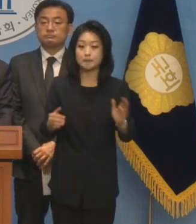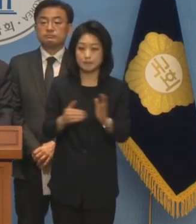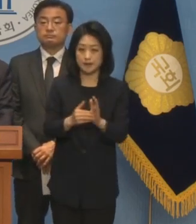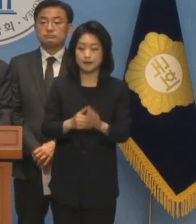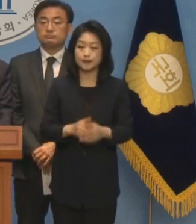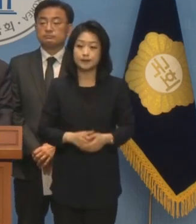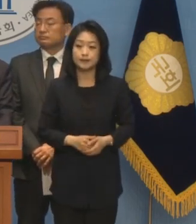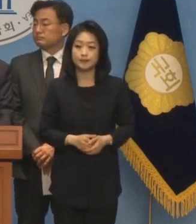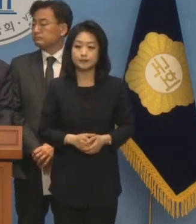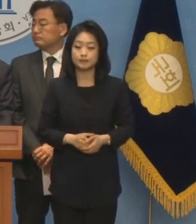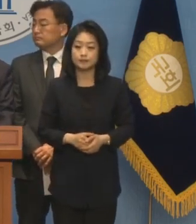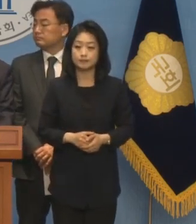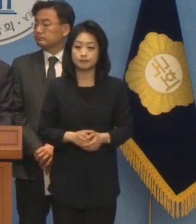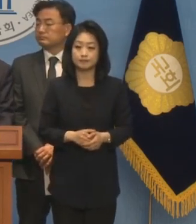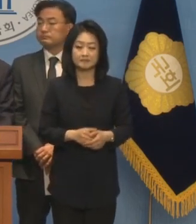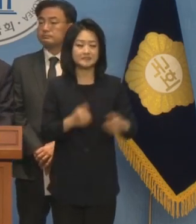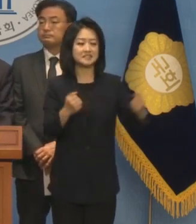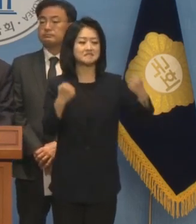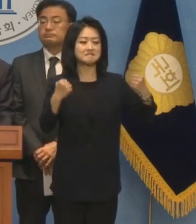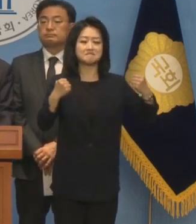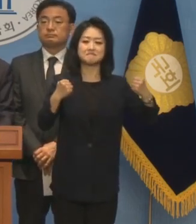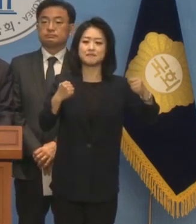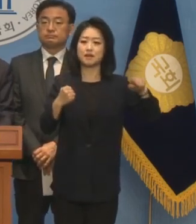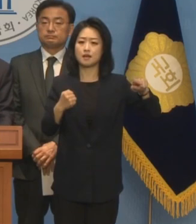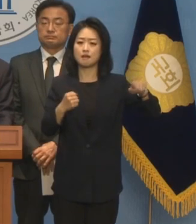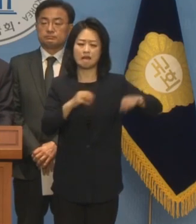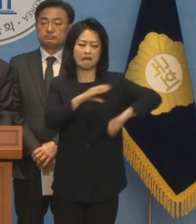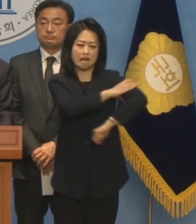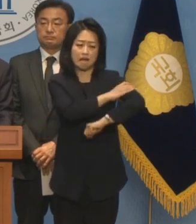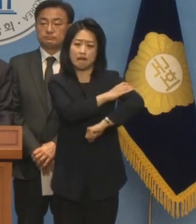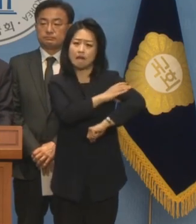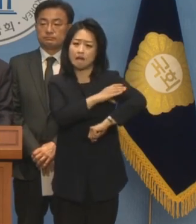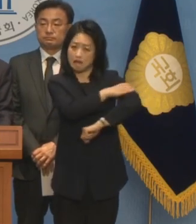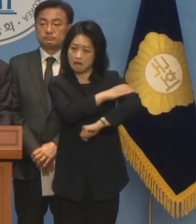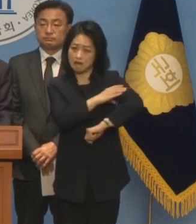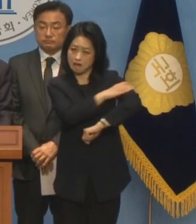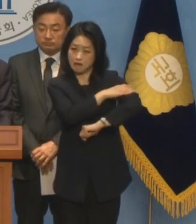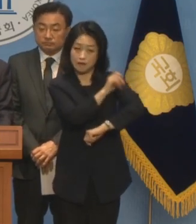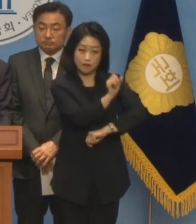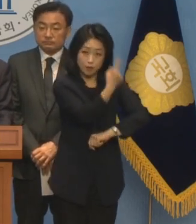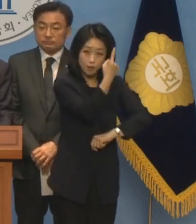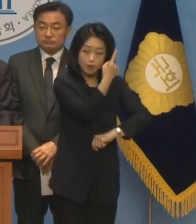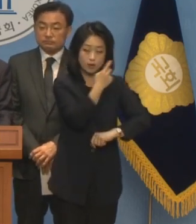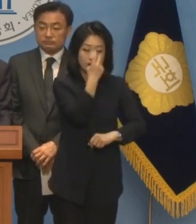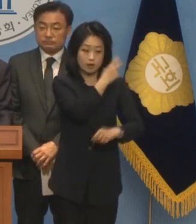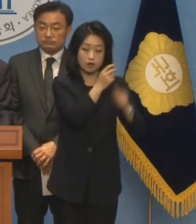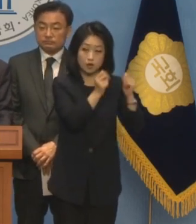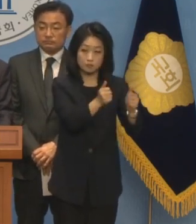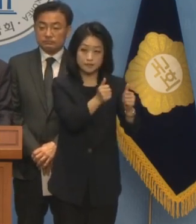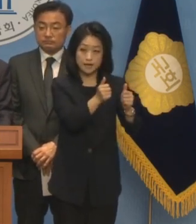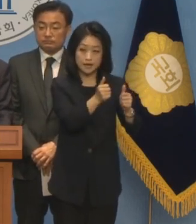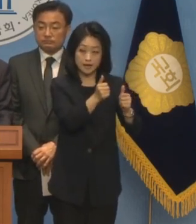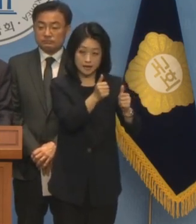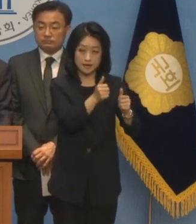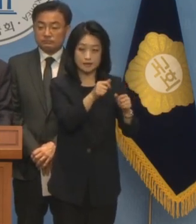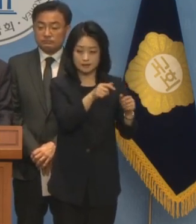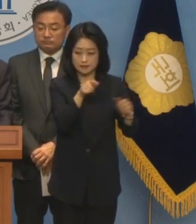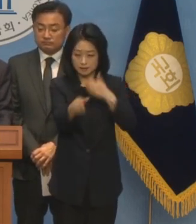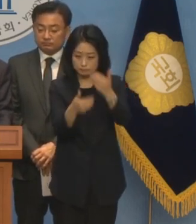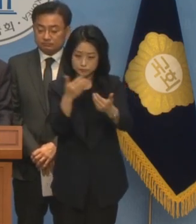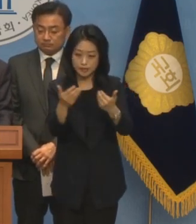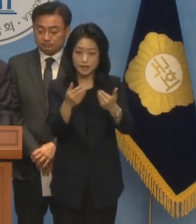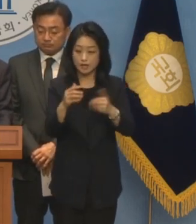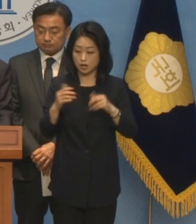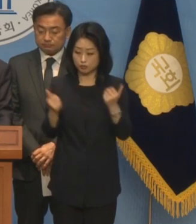수시로습니다 힘을 과시하려는 검찰 독재 대통령의 거부권 행사로 국회가 통과시킨 주요 법안은